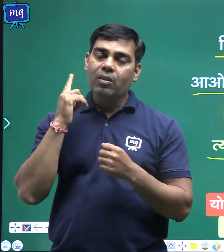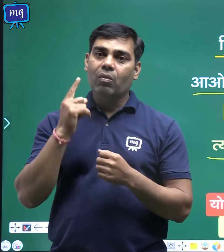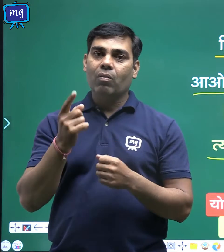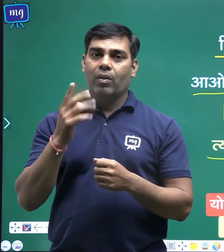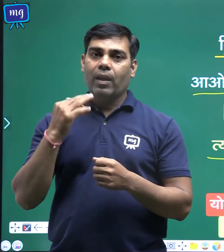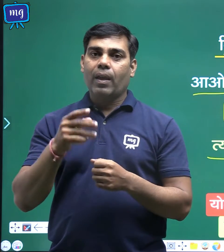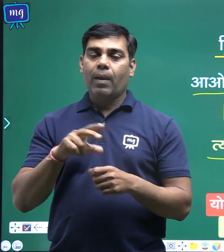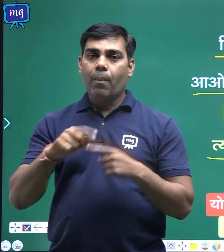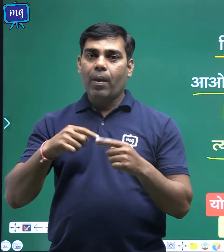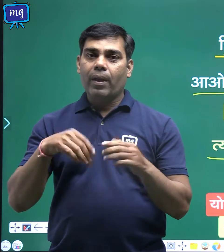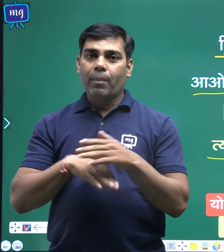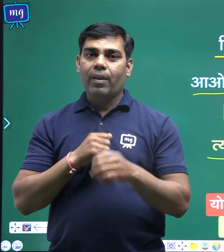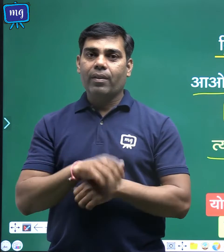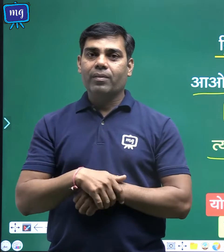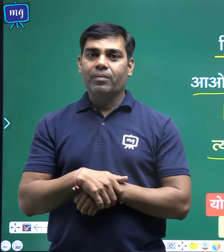में